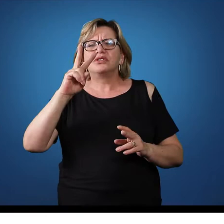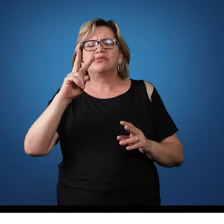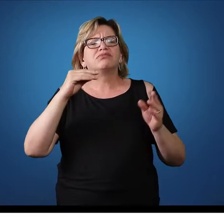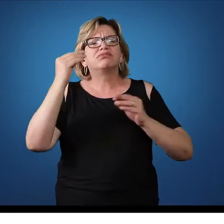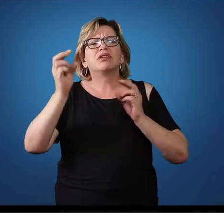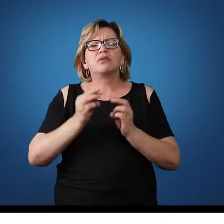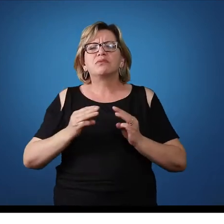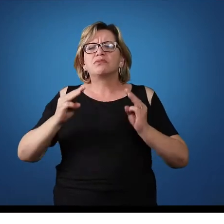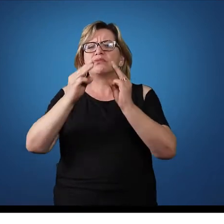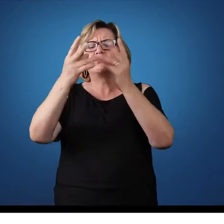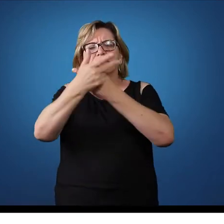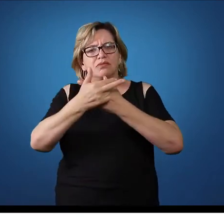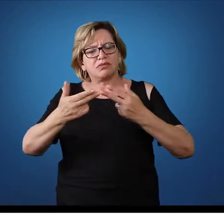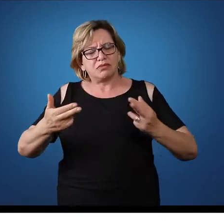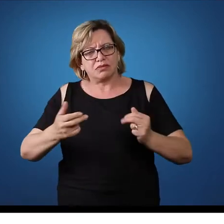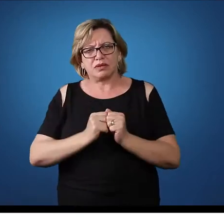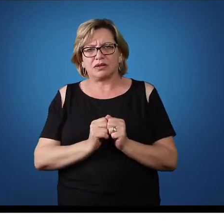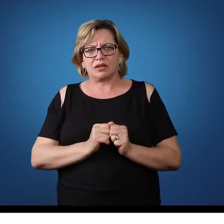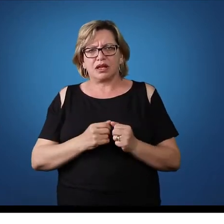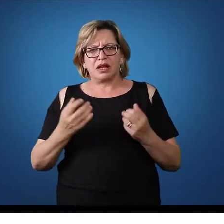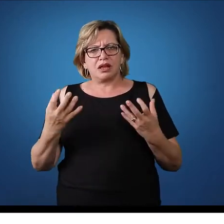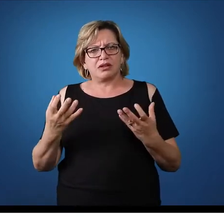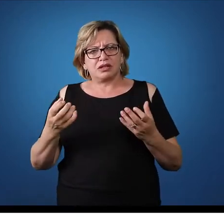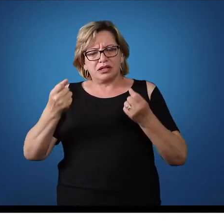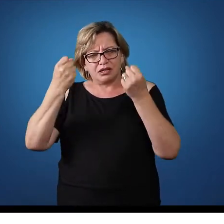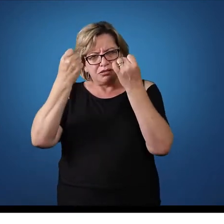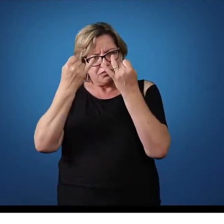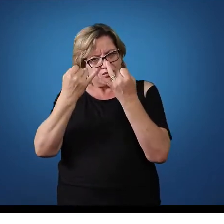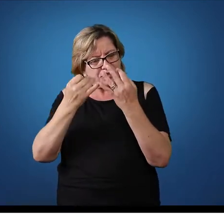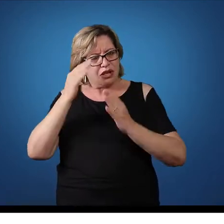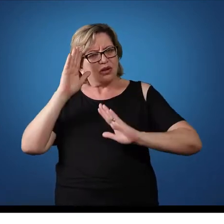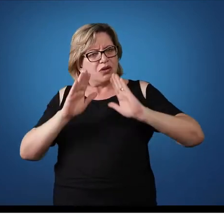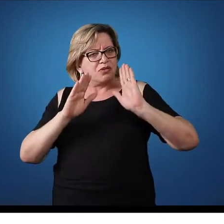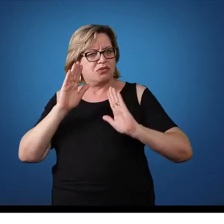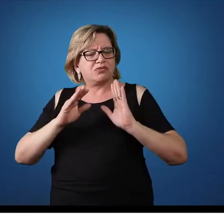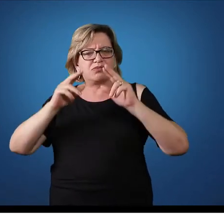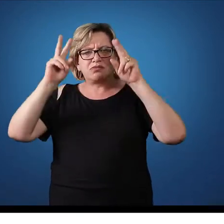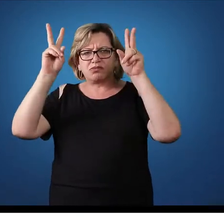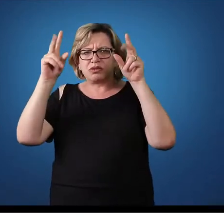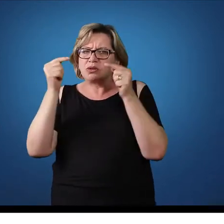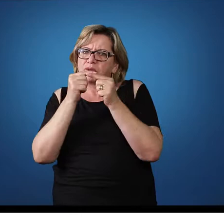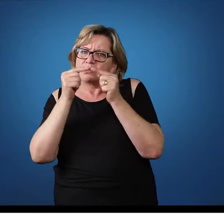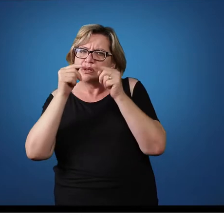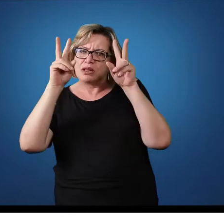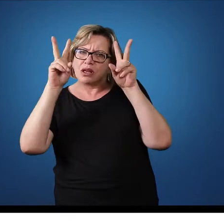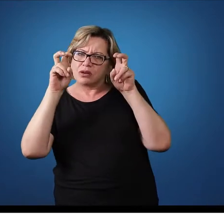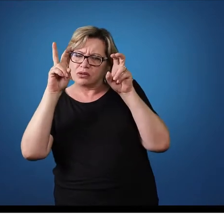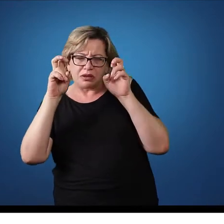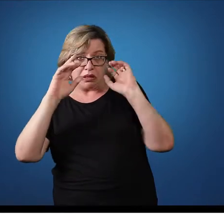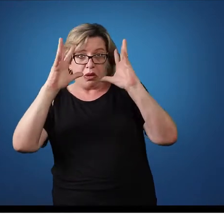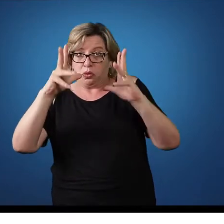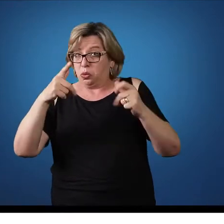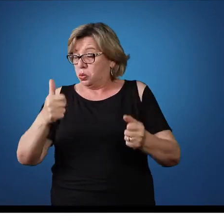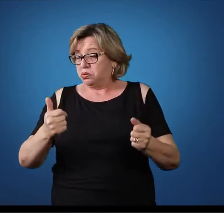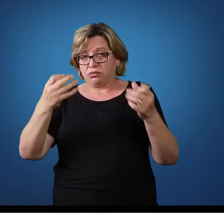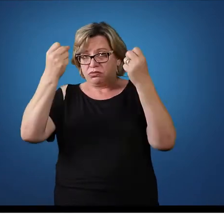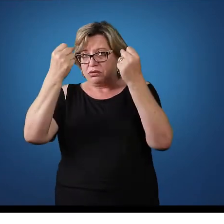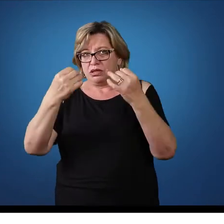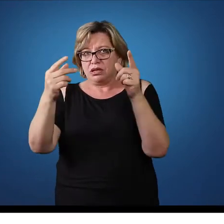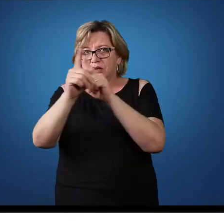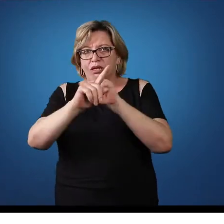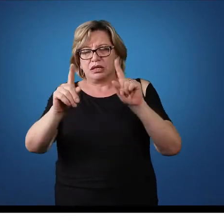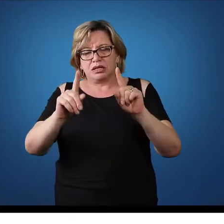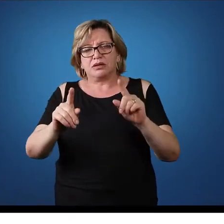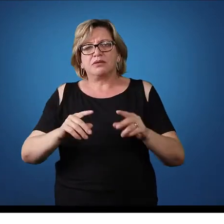exposições recentes. Eu gostaria de abordar algumas questões ligadas a esse tema, sem querer esgotá-lo, como todos os outros que a gente